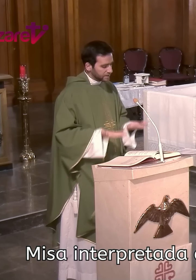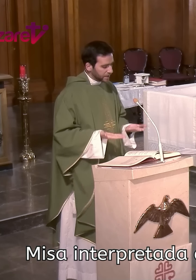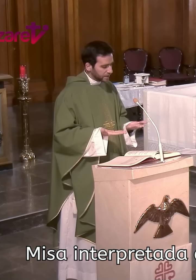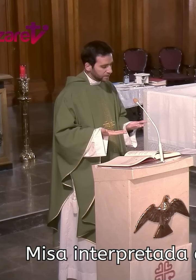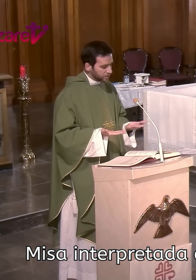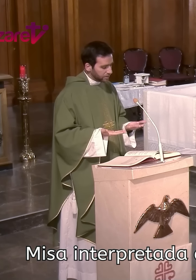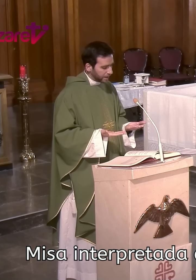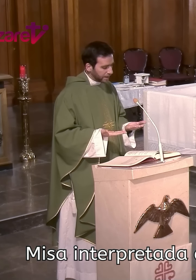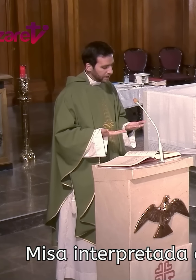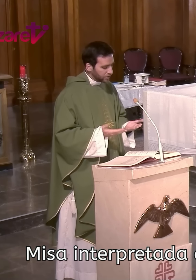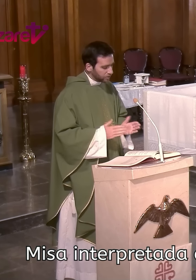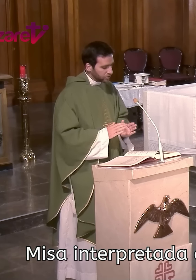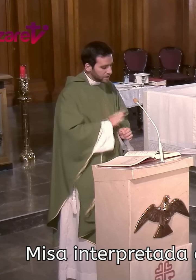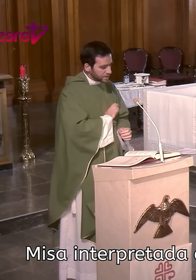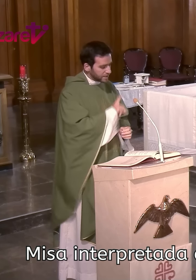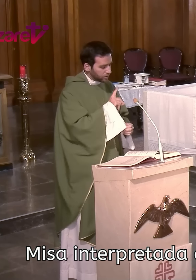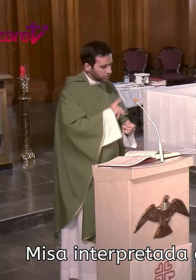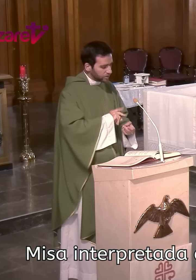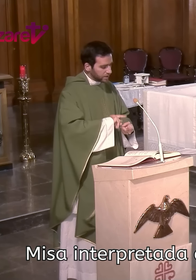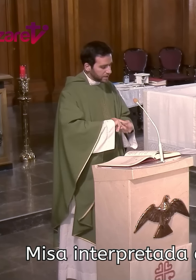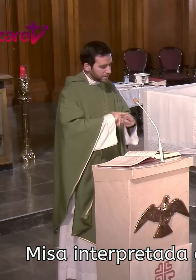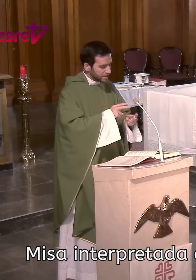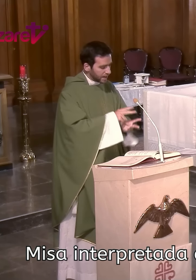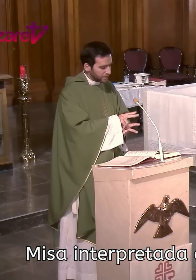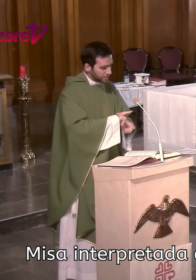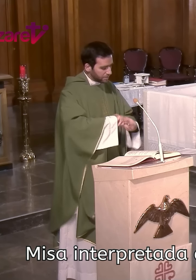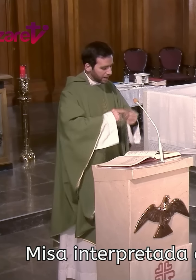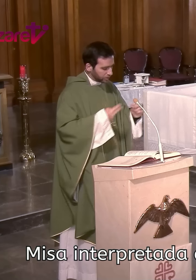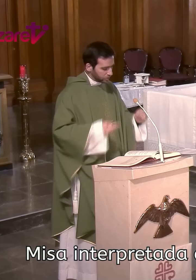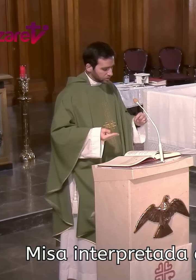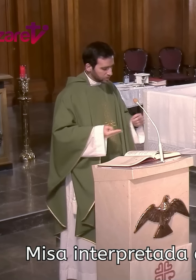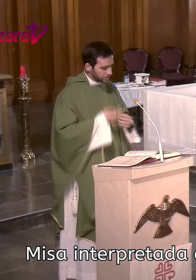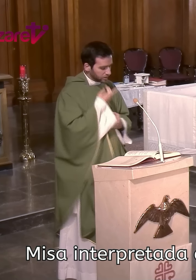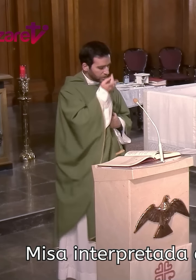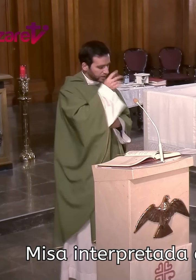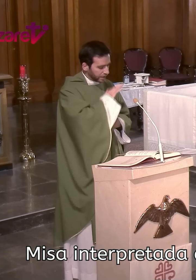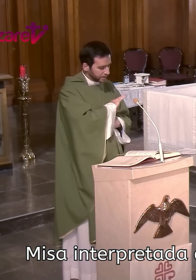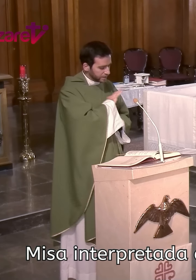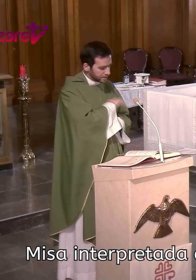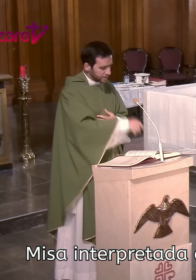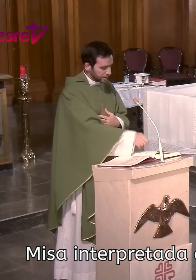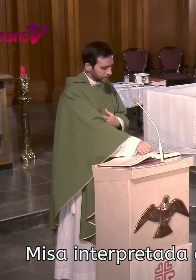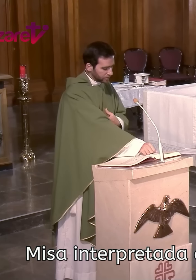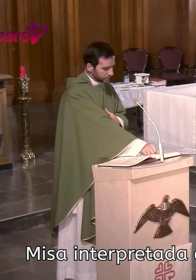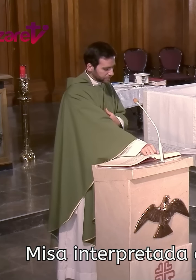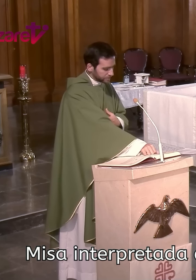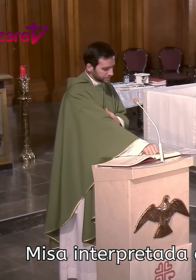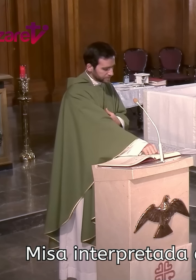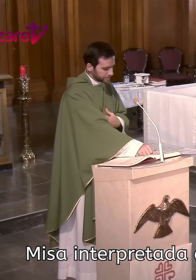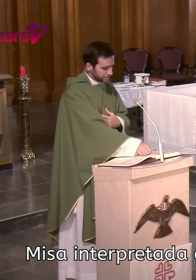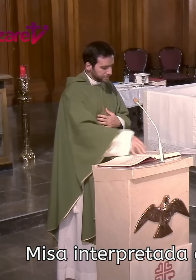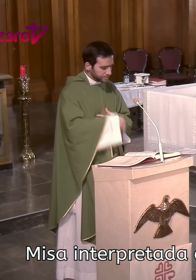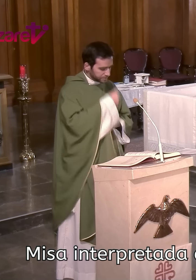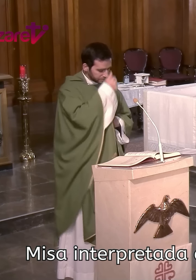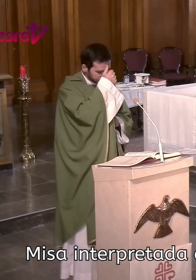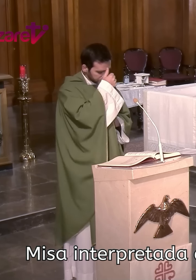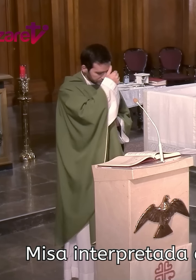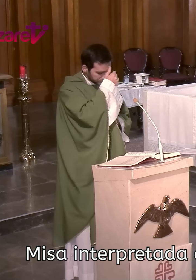Lectura del Santo Evangelio según San Marcos. Gloria a ti, Señor.